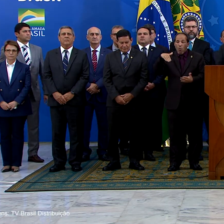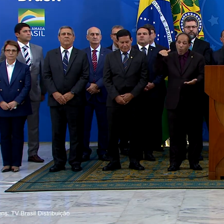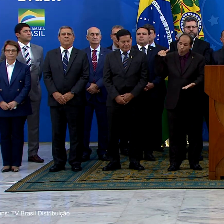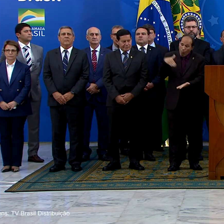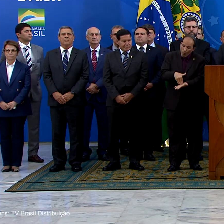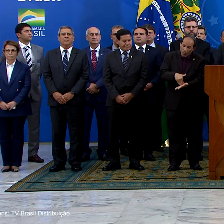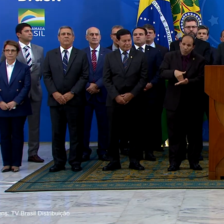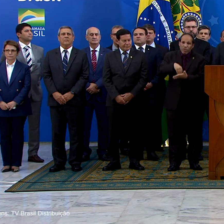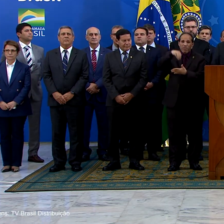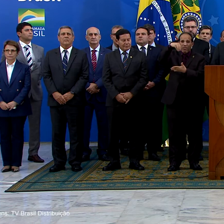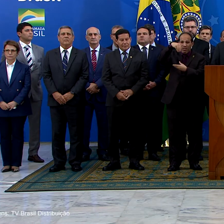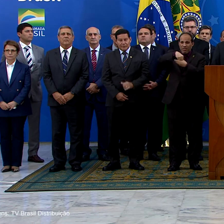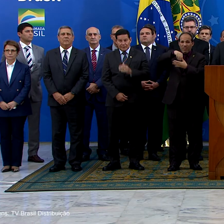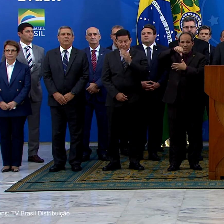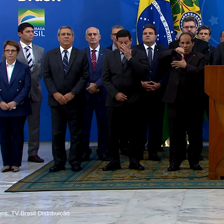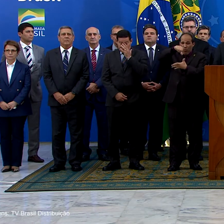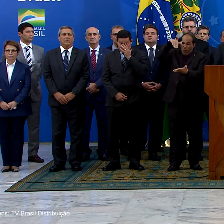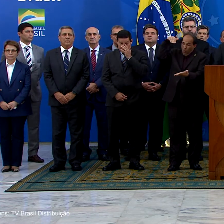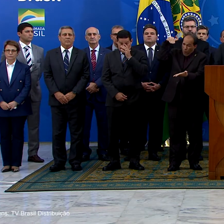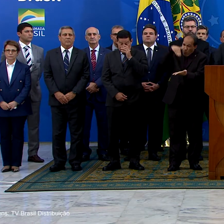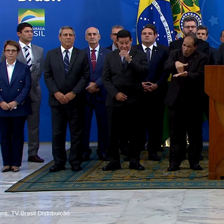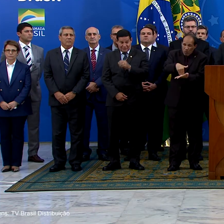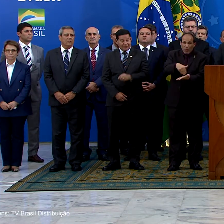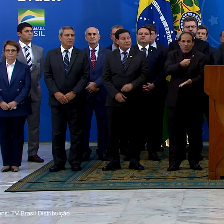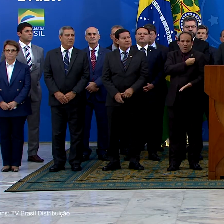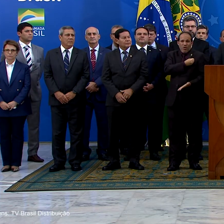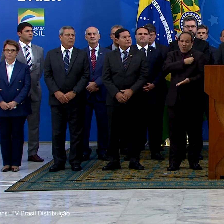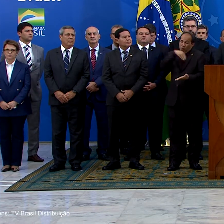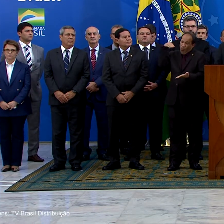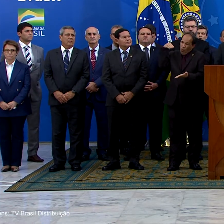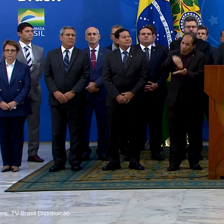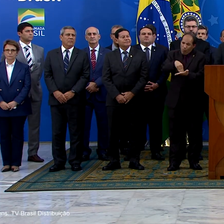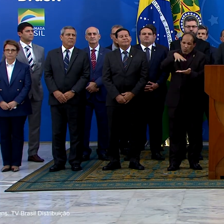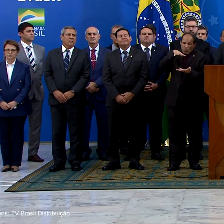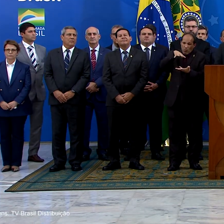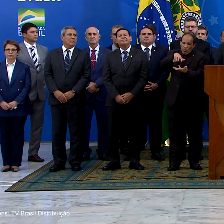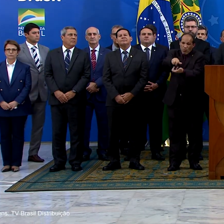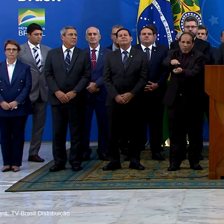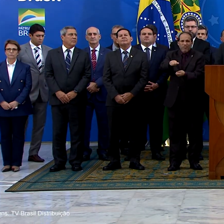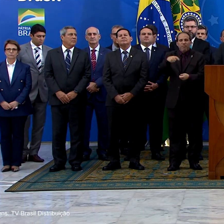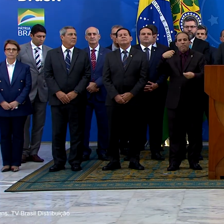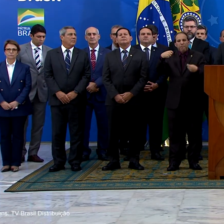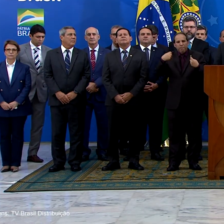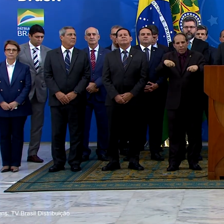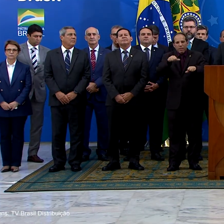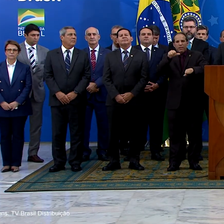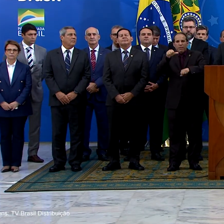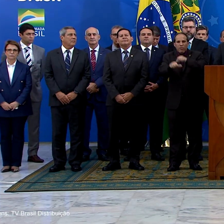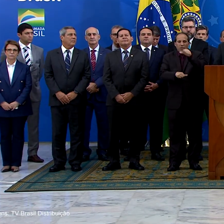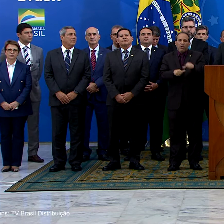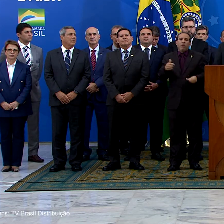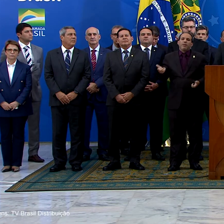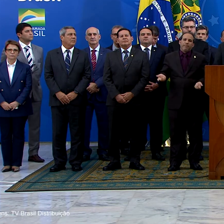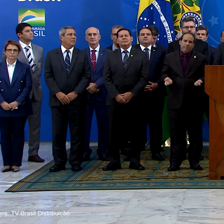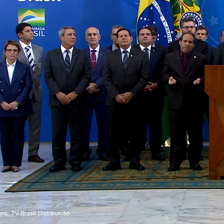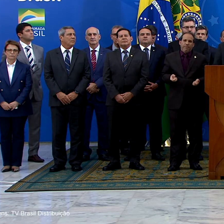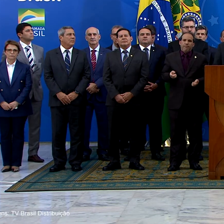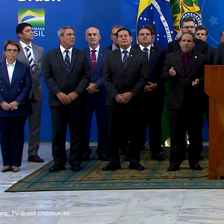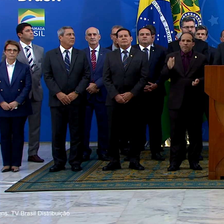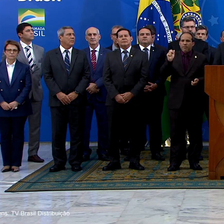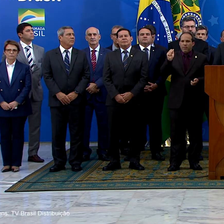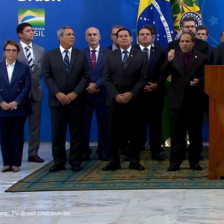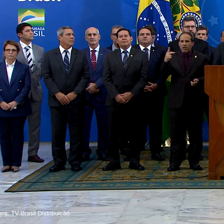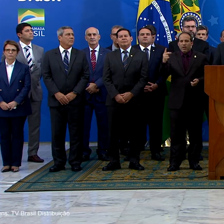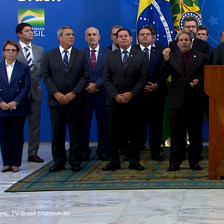em último na américa do sul e o último no mundo isso tem que ser mudado e ele tenta e